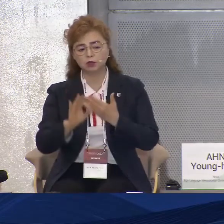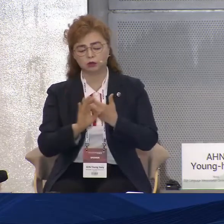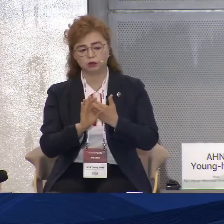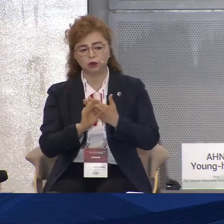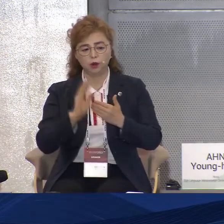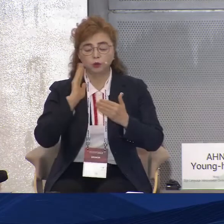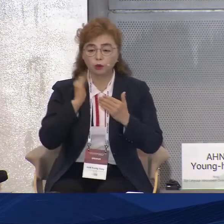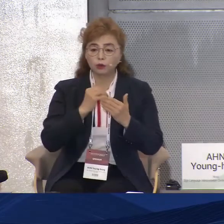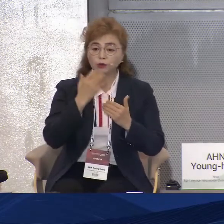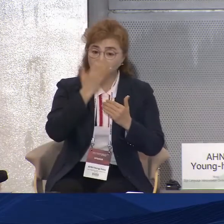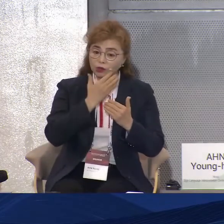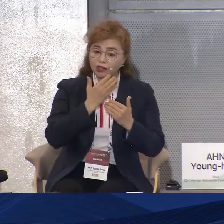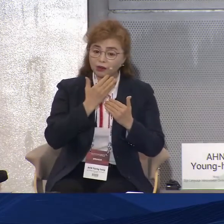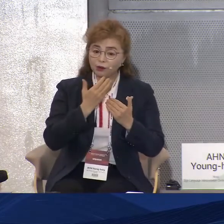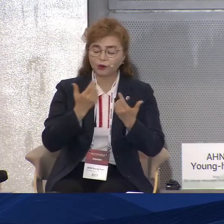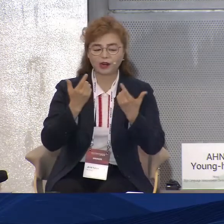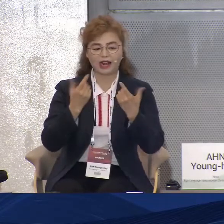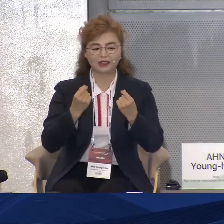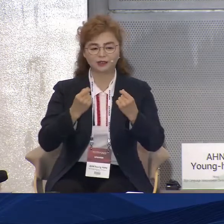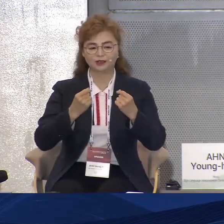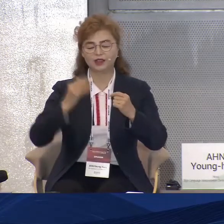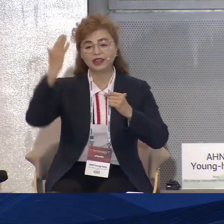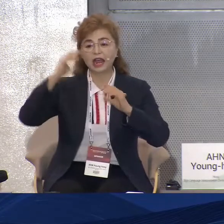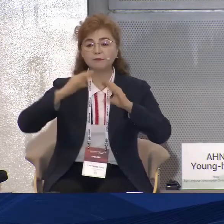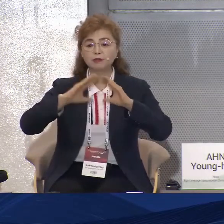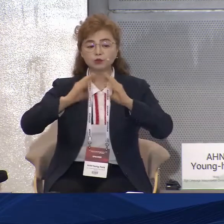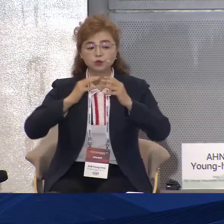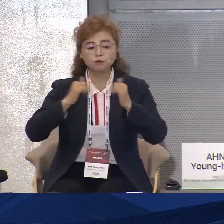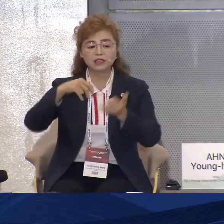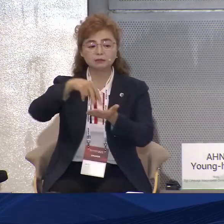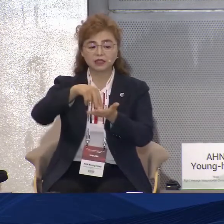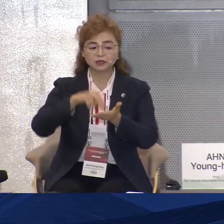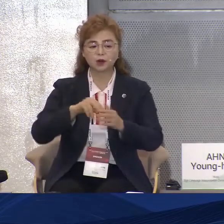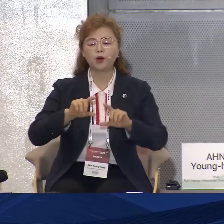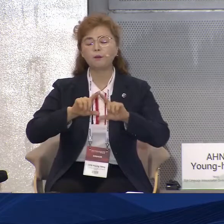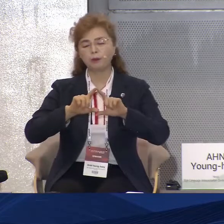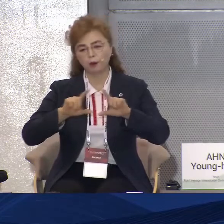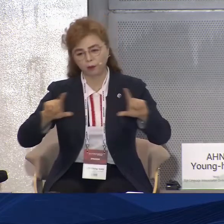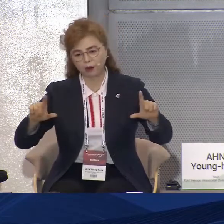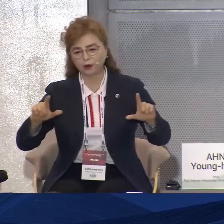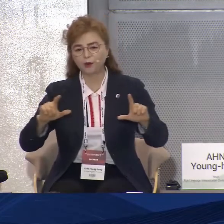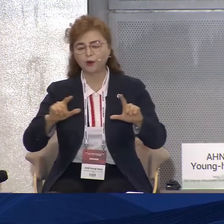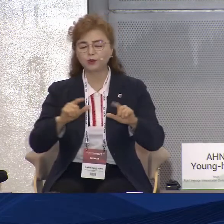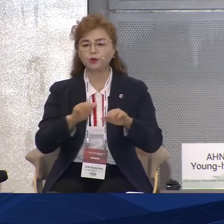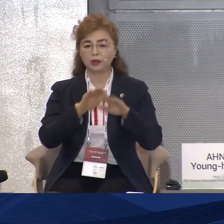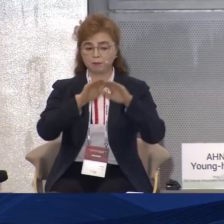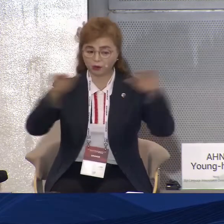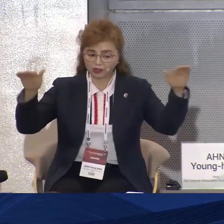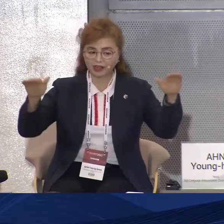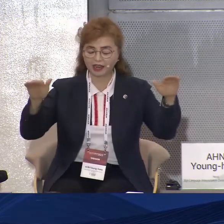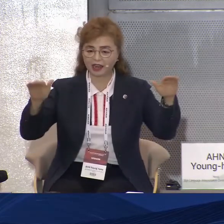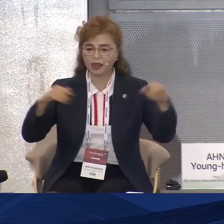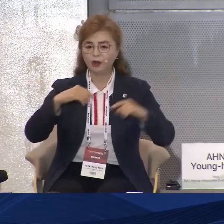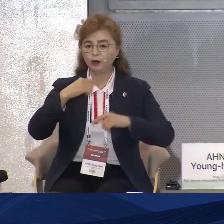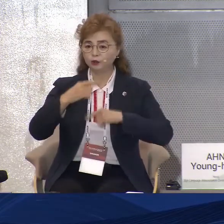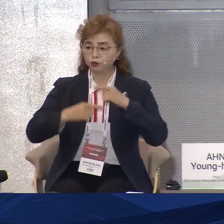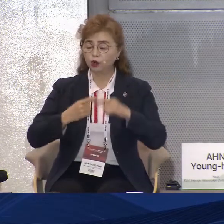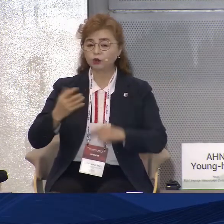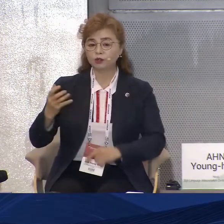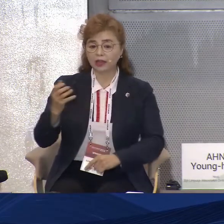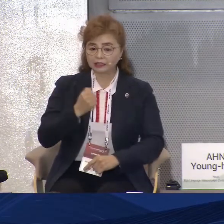통역이 있으면 농인도 청인하고 같은 대한민국 국민 입장에서 평범하고 또 이렇게